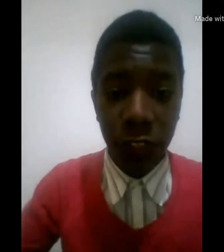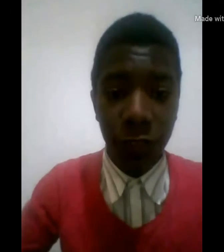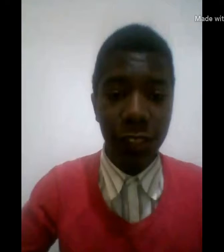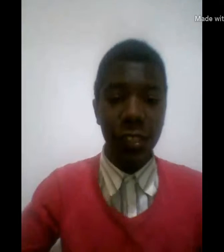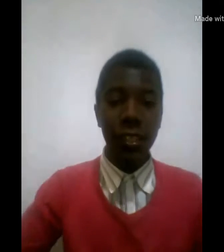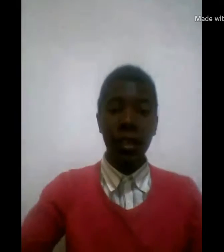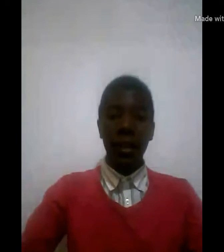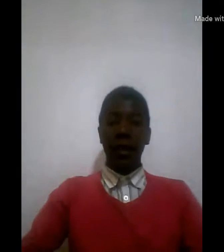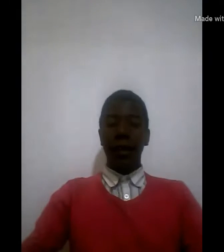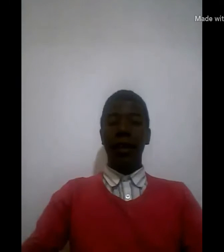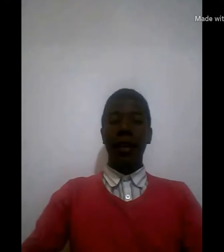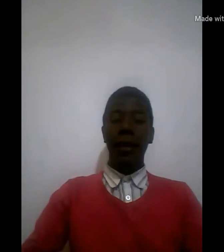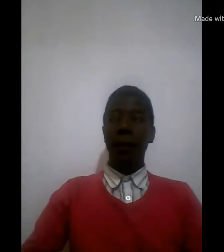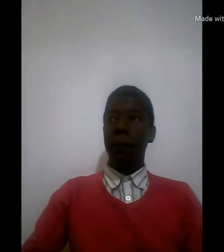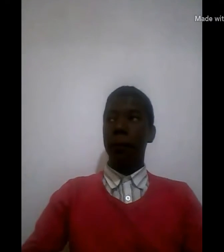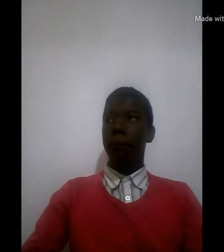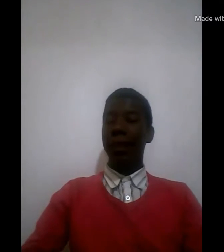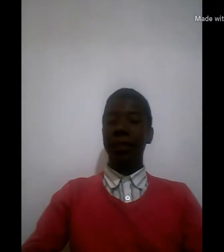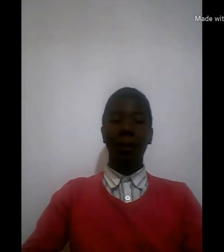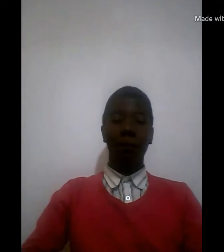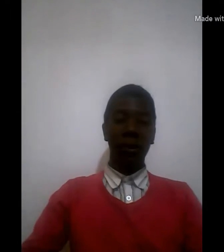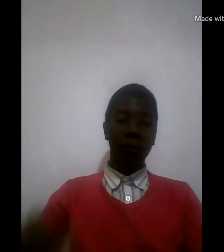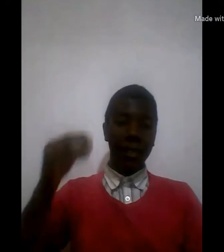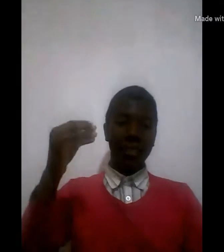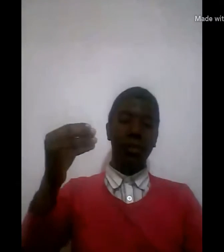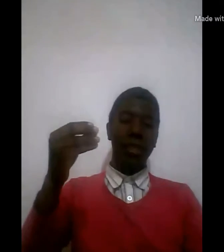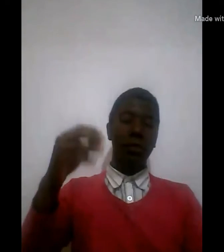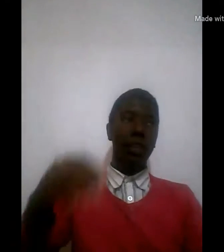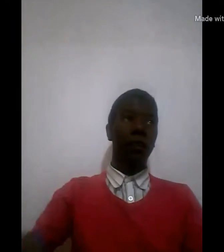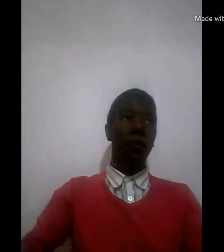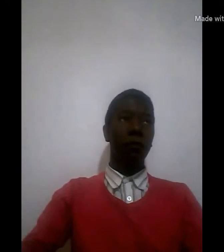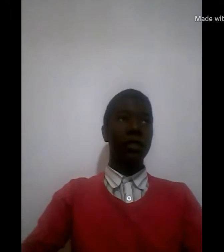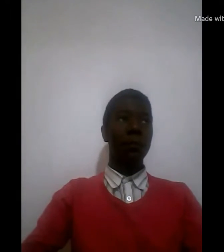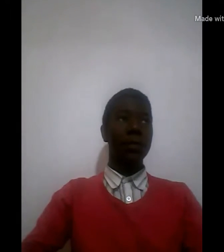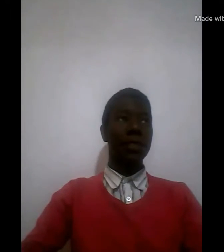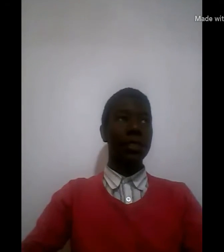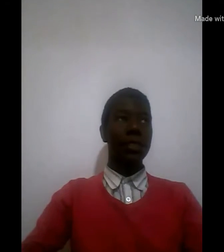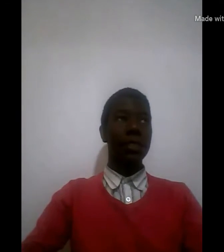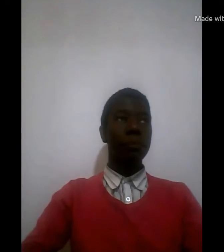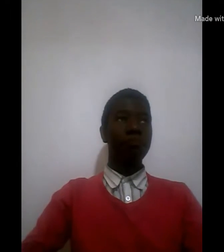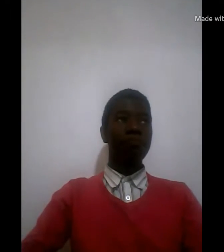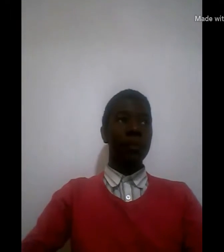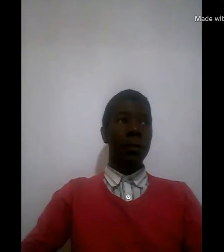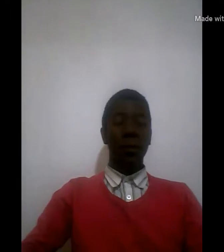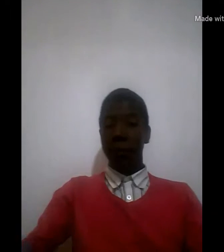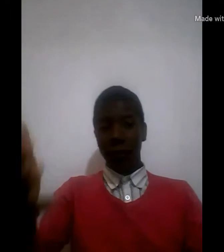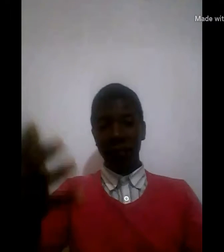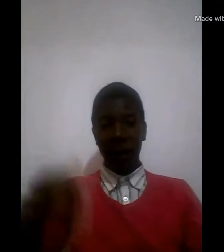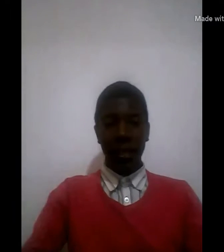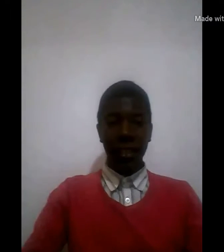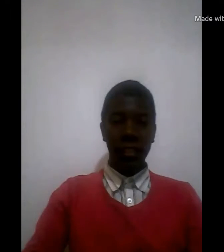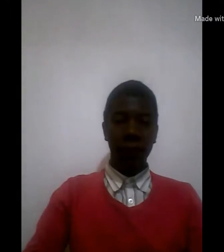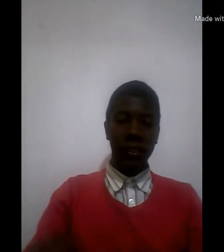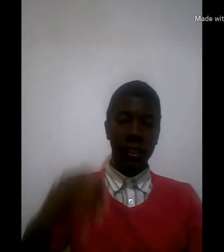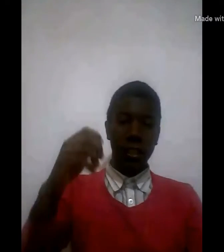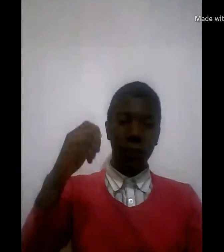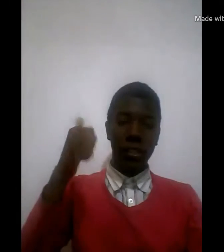vídeo em si. Para ter uma boa base educacional, você precisa primeiro, obviamente, fazer um